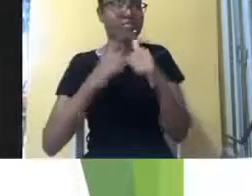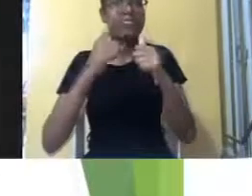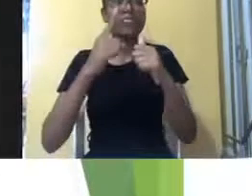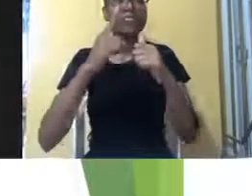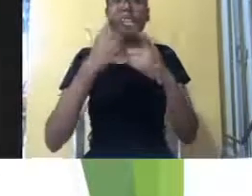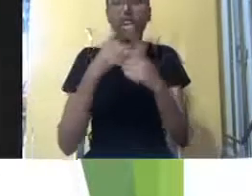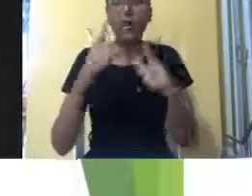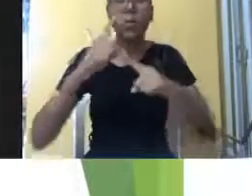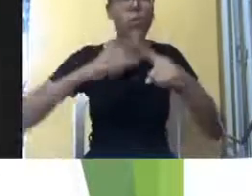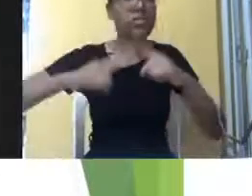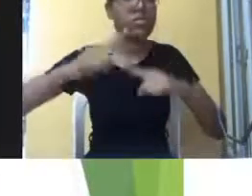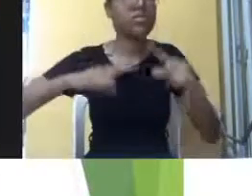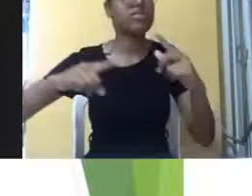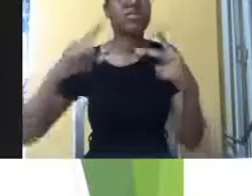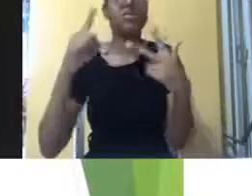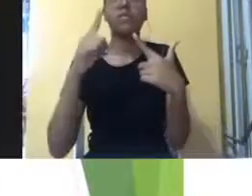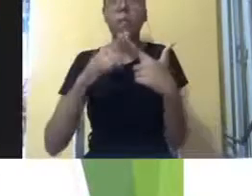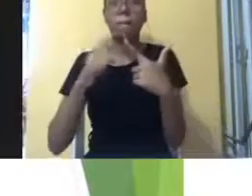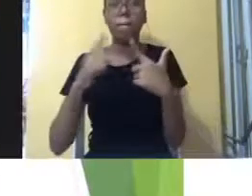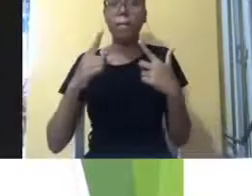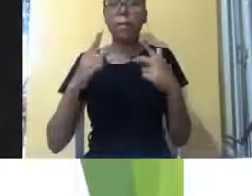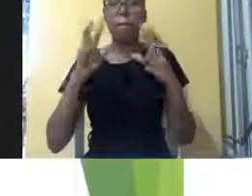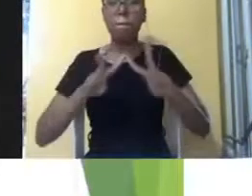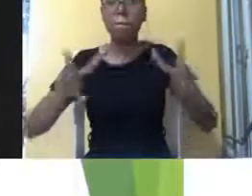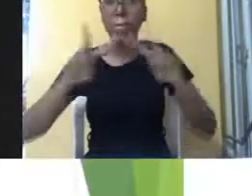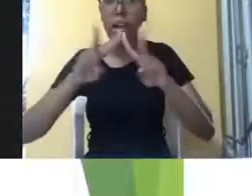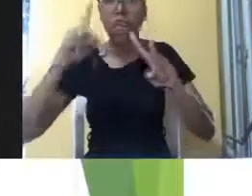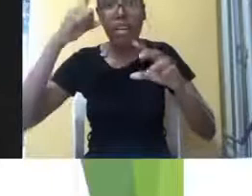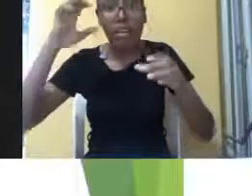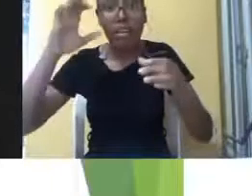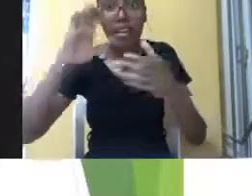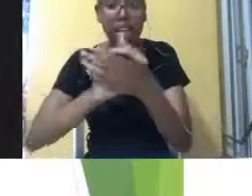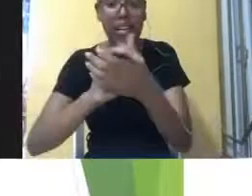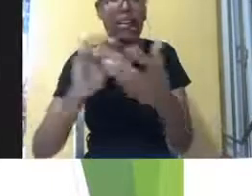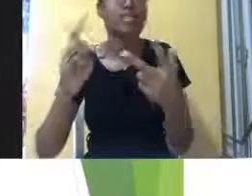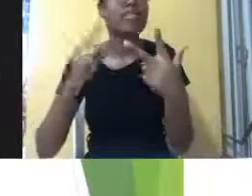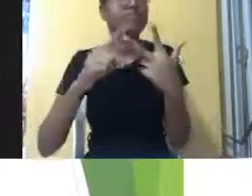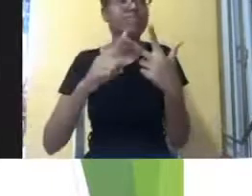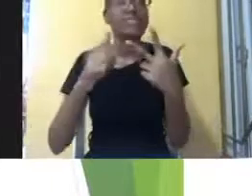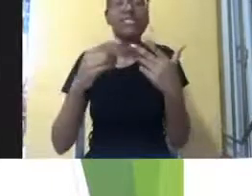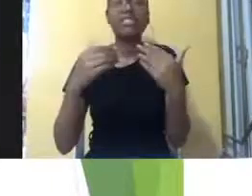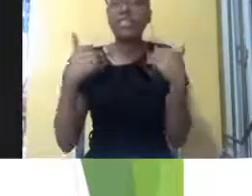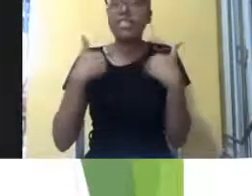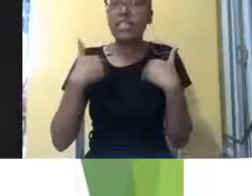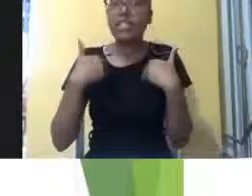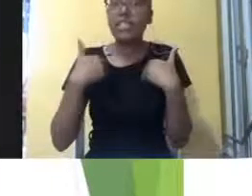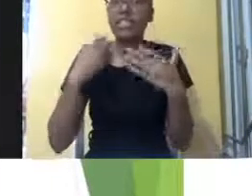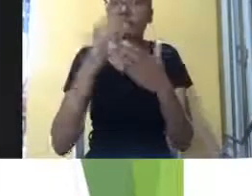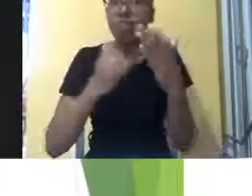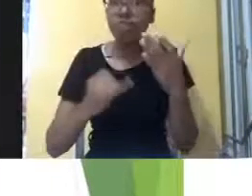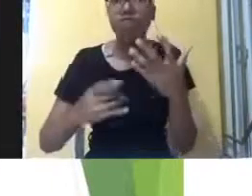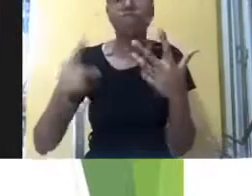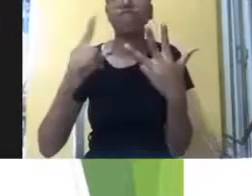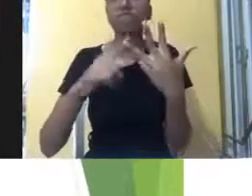de comportamiento, tienen historias, existen las artes vistas desde ellos como